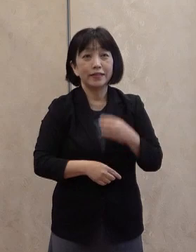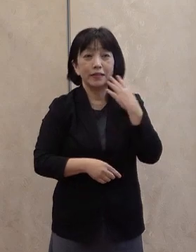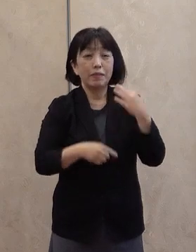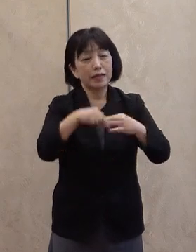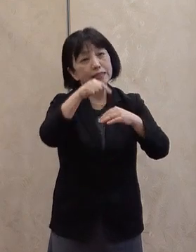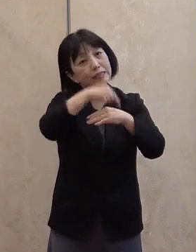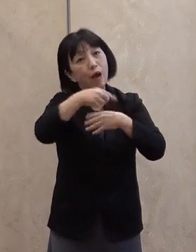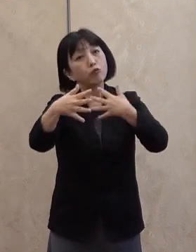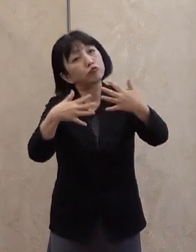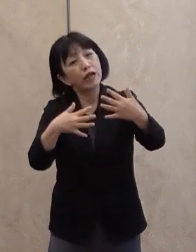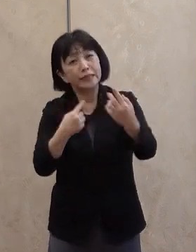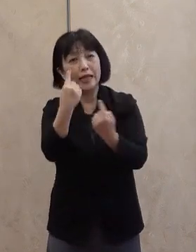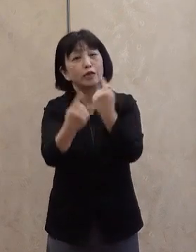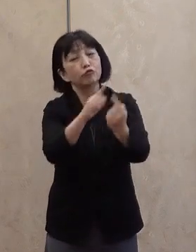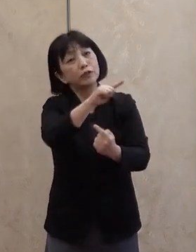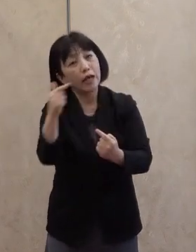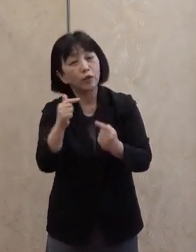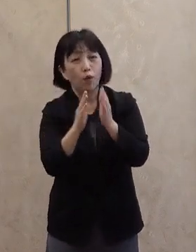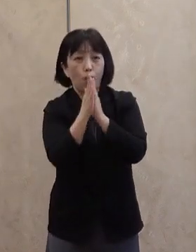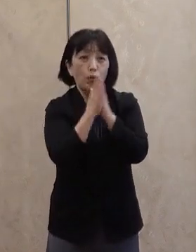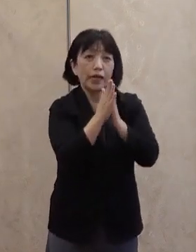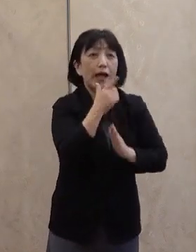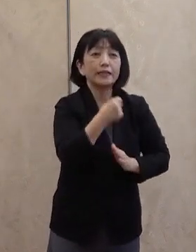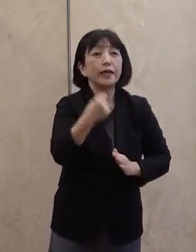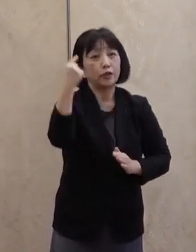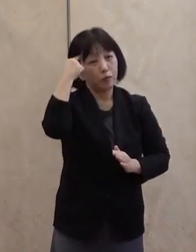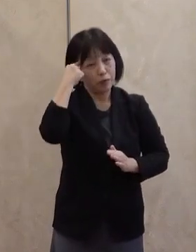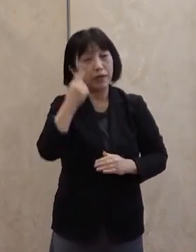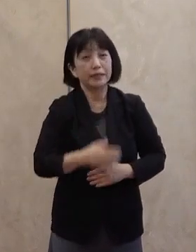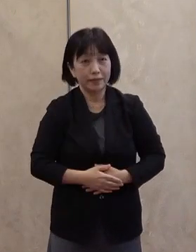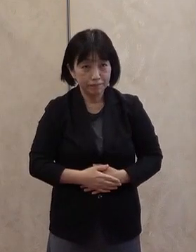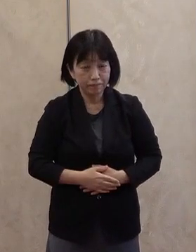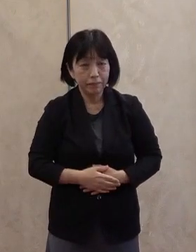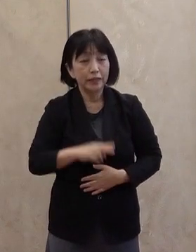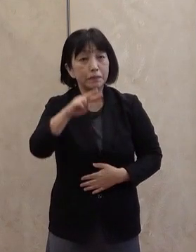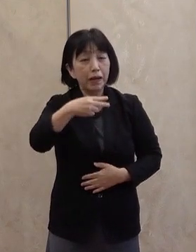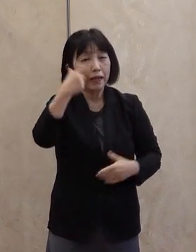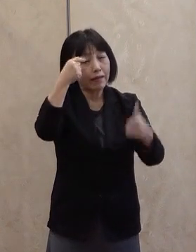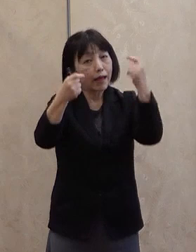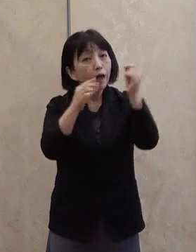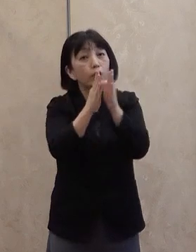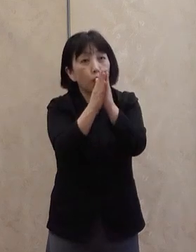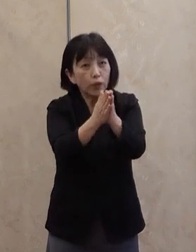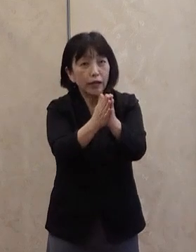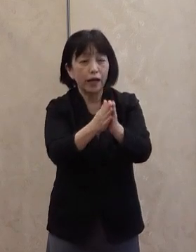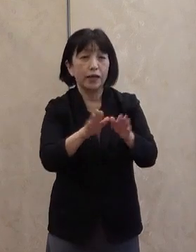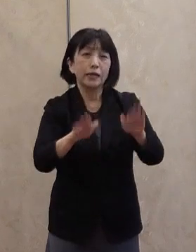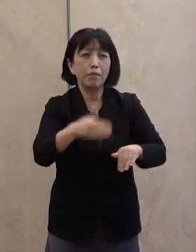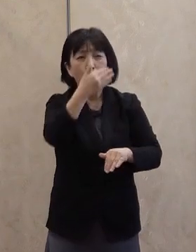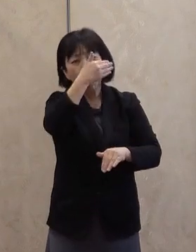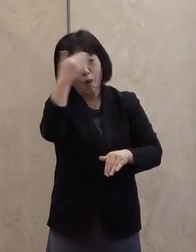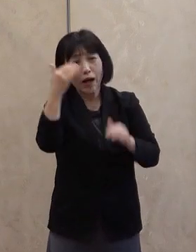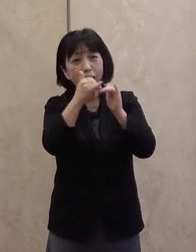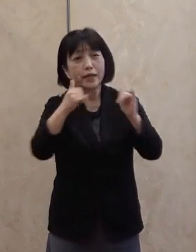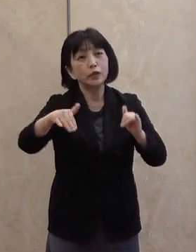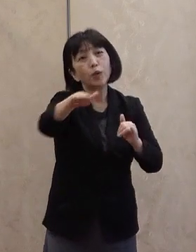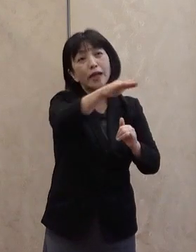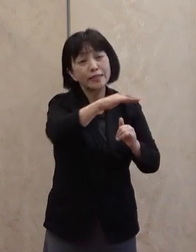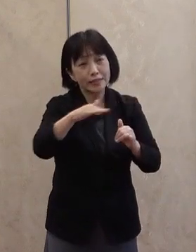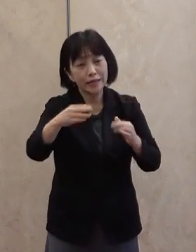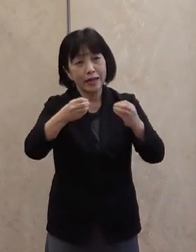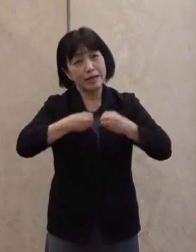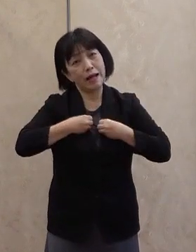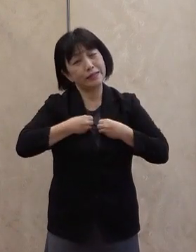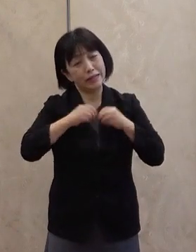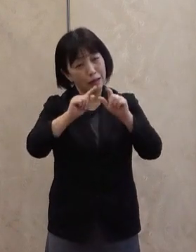等へのお願いです。非常に若い年代でこの今回の波というのは感染が広がっていますから、大